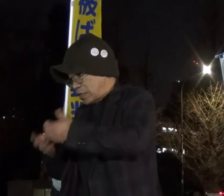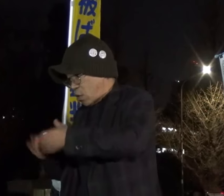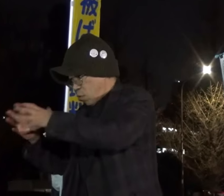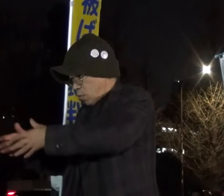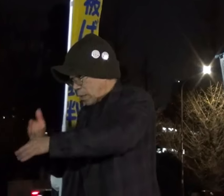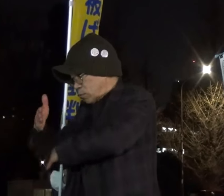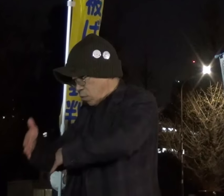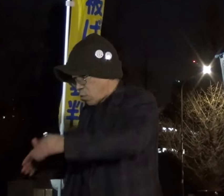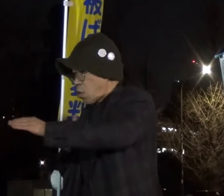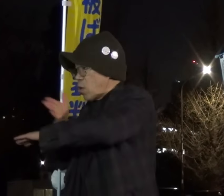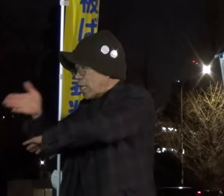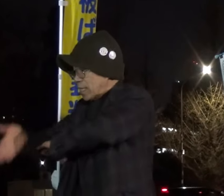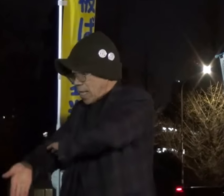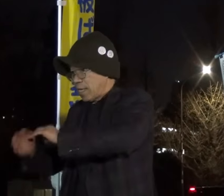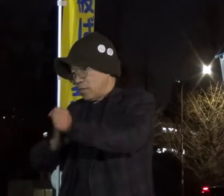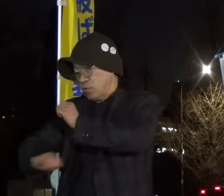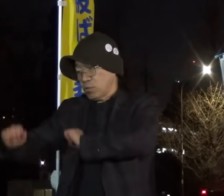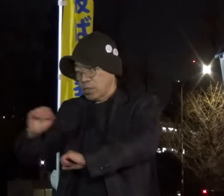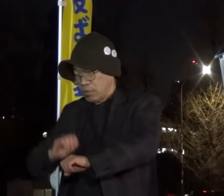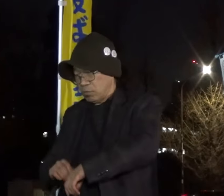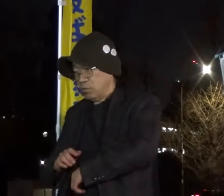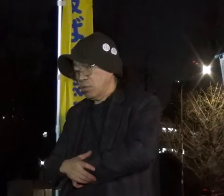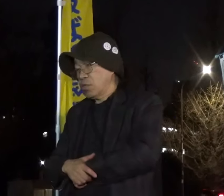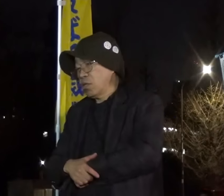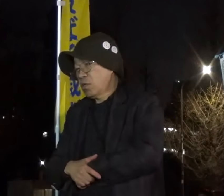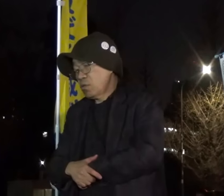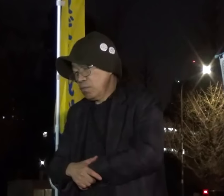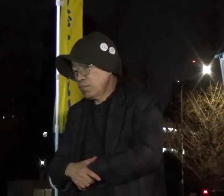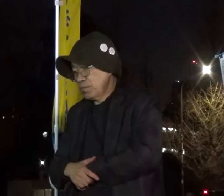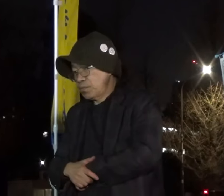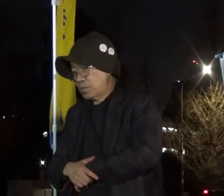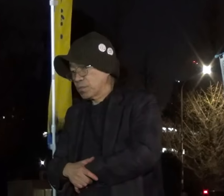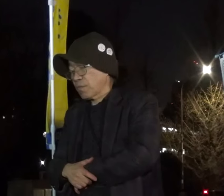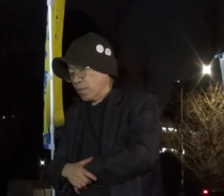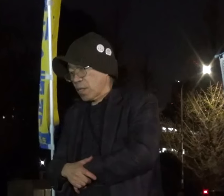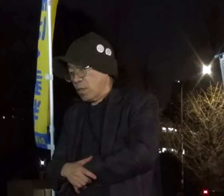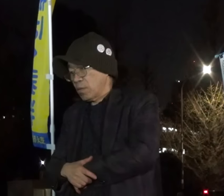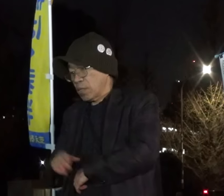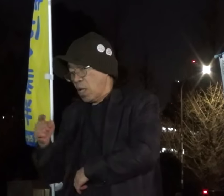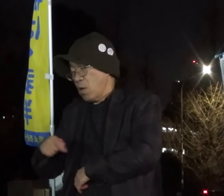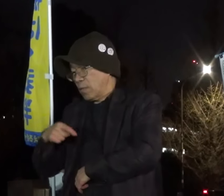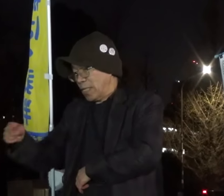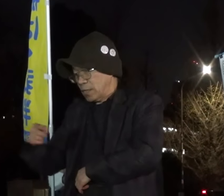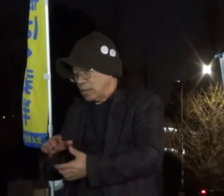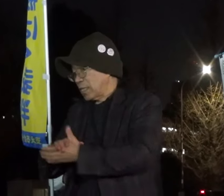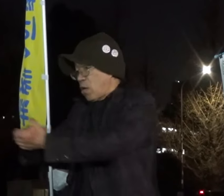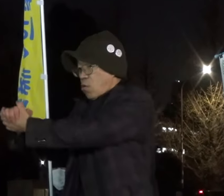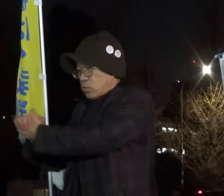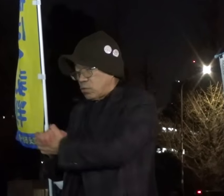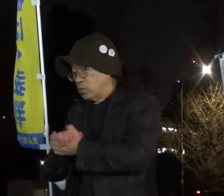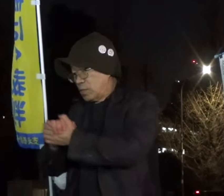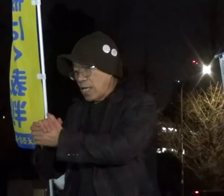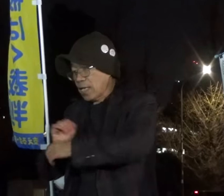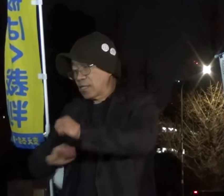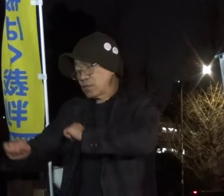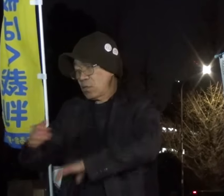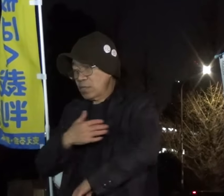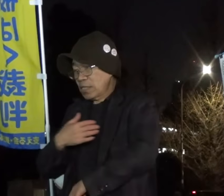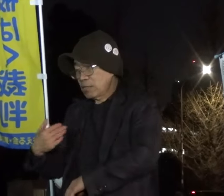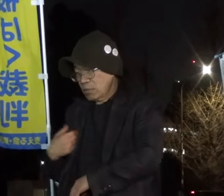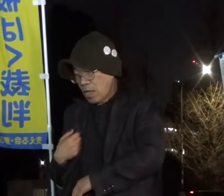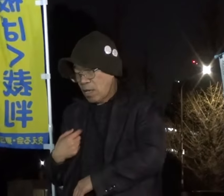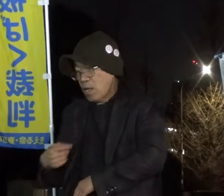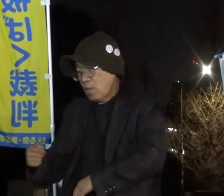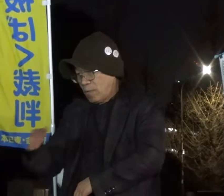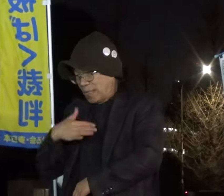必要だし、それが私たちがどこまでですね、同じように手を組んでできるか、それはやっぱり試されてい